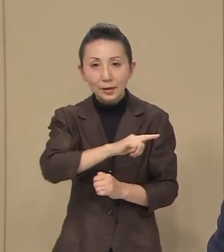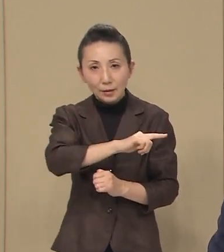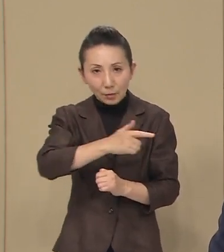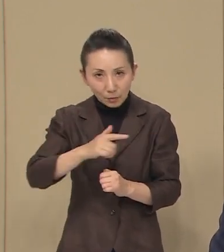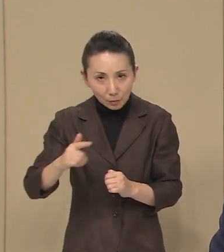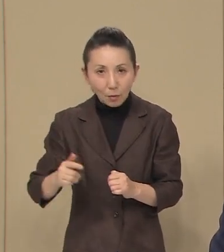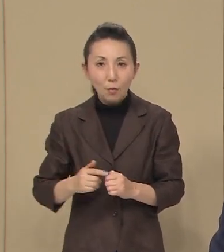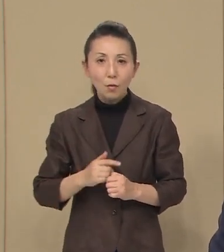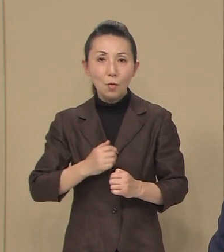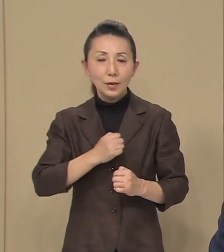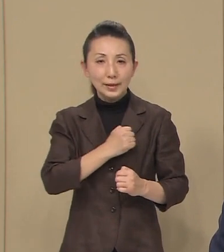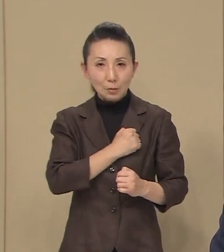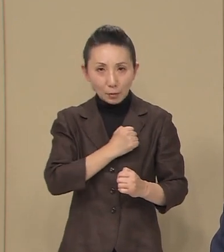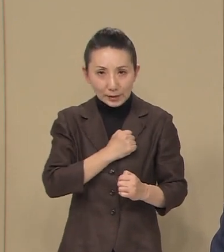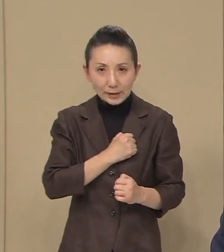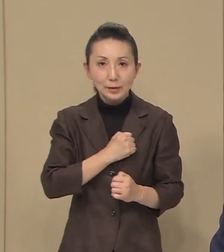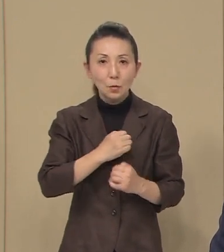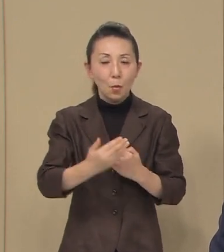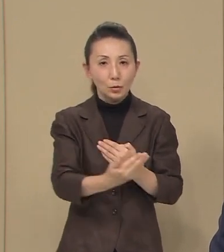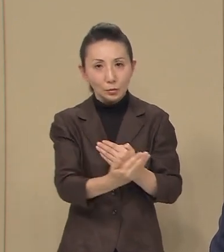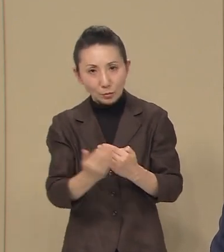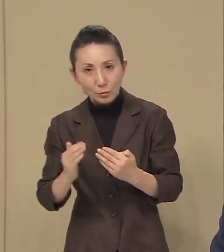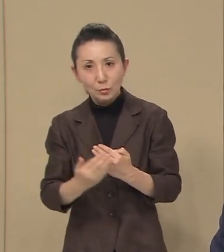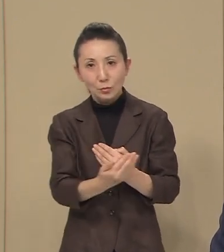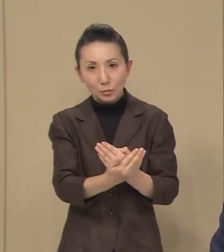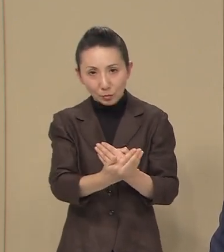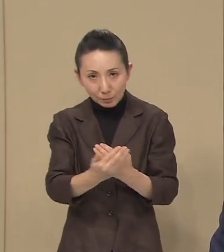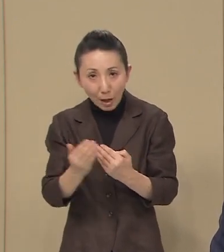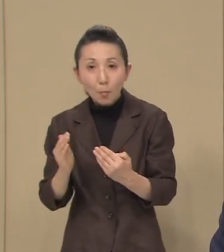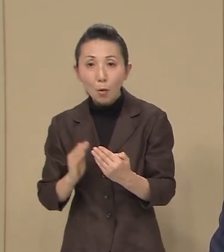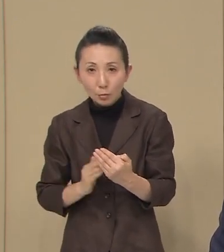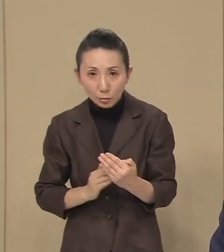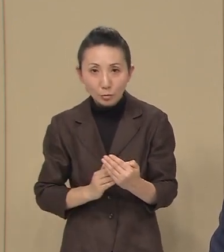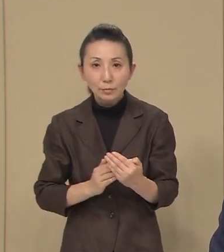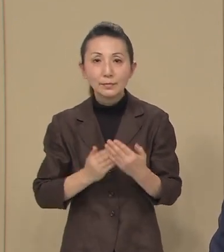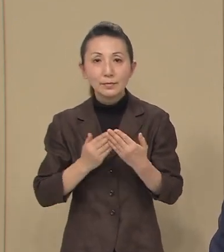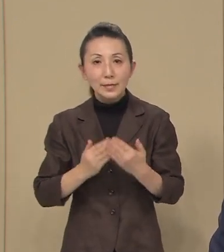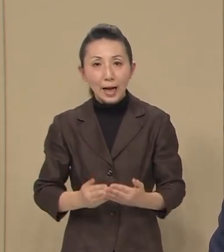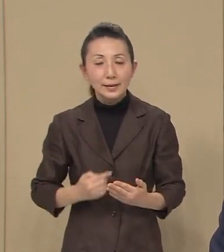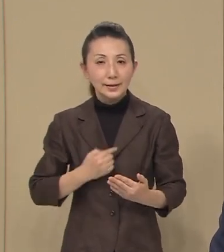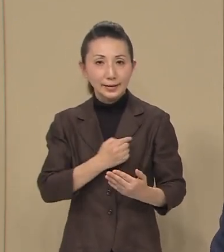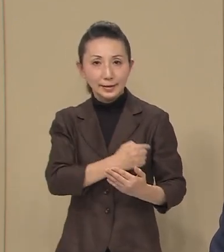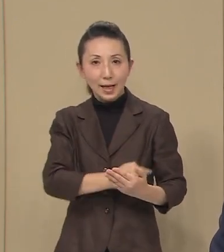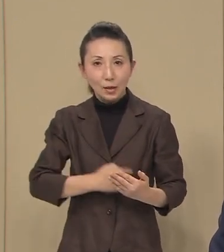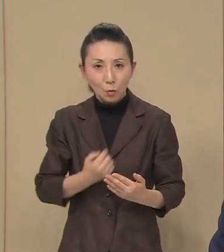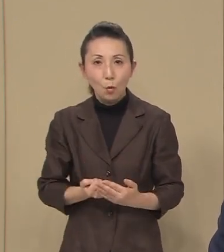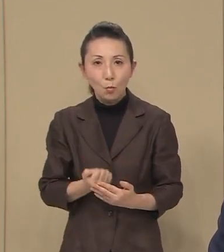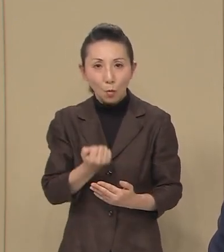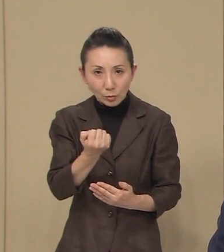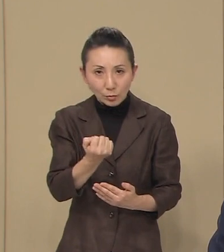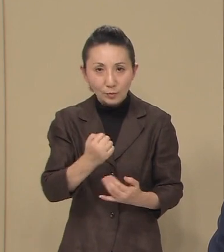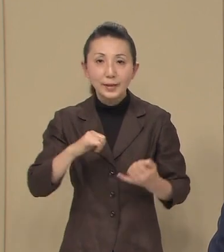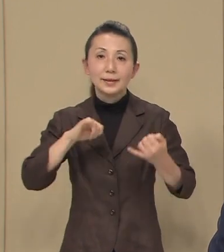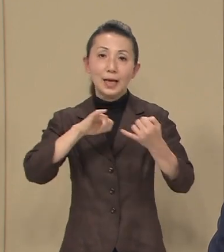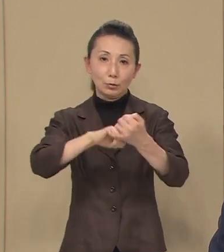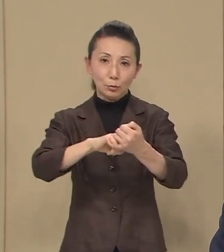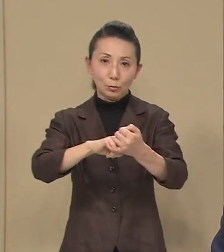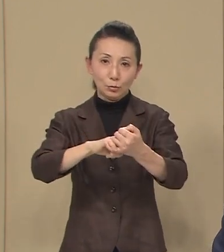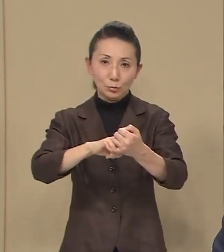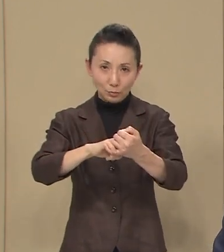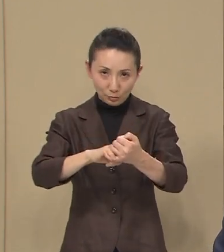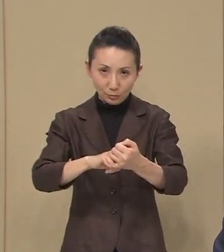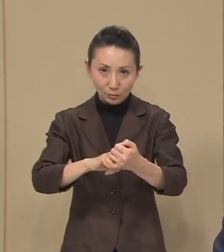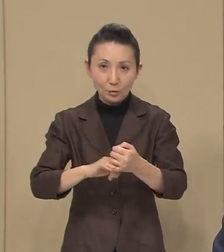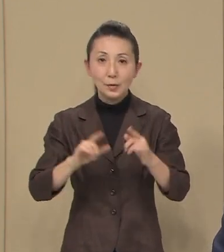命を皆救うことができるんだという安心感を上それをを約束する法律ですこれは